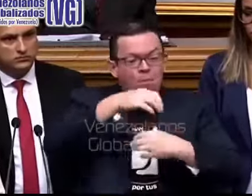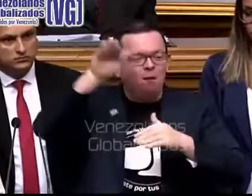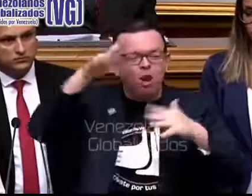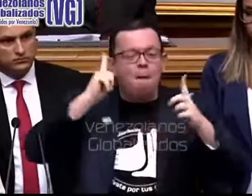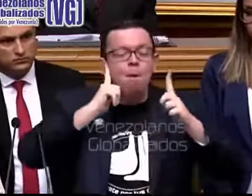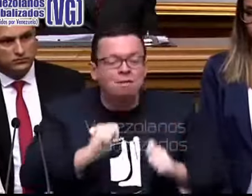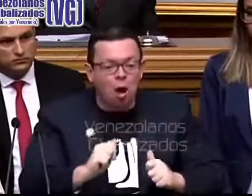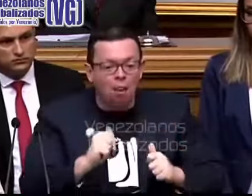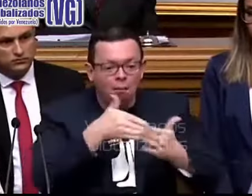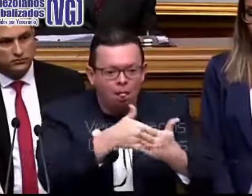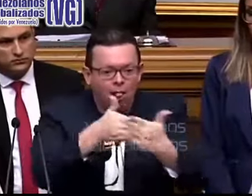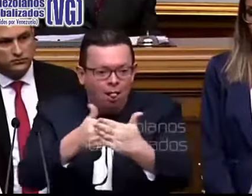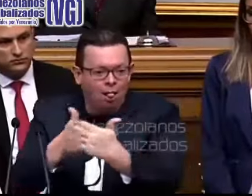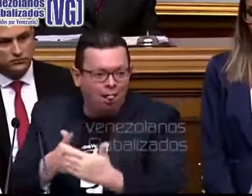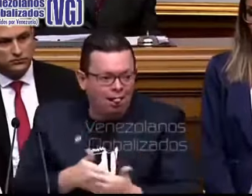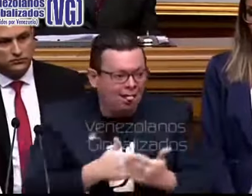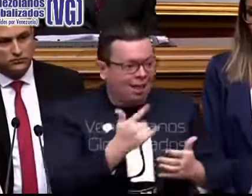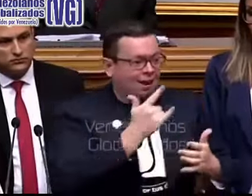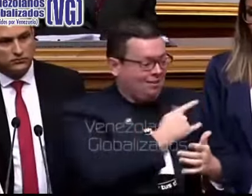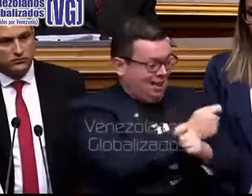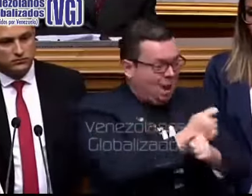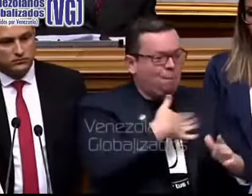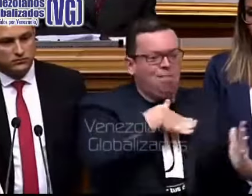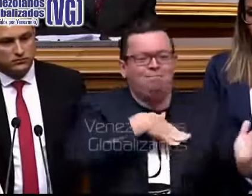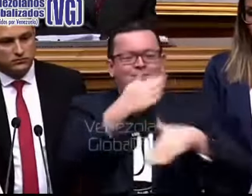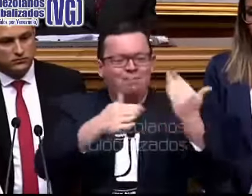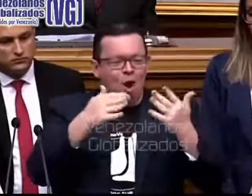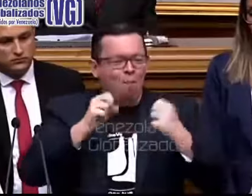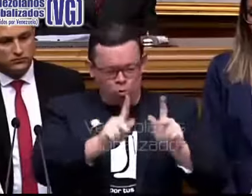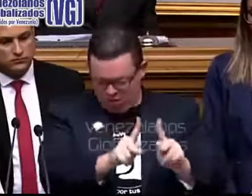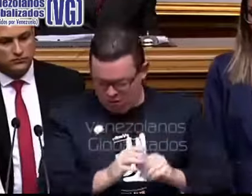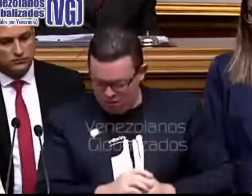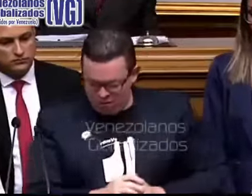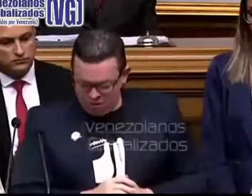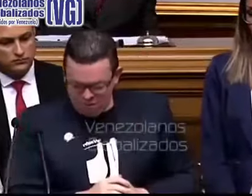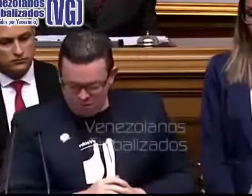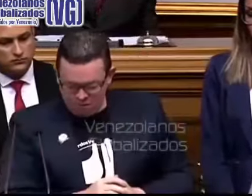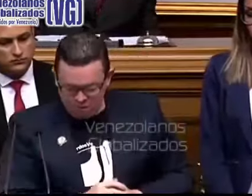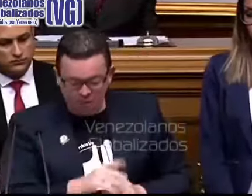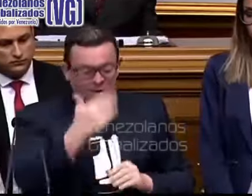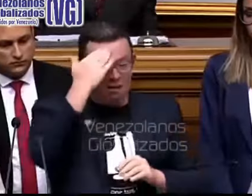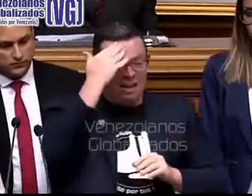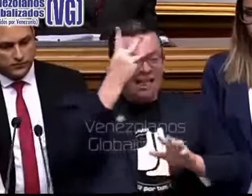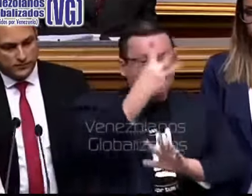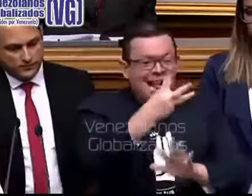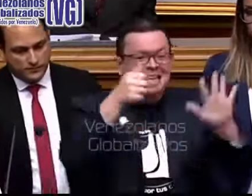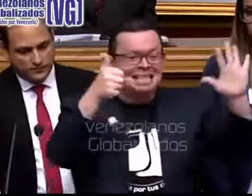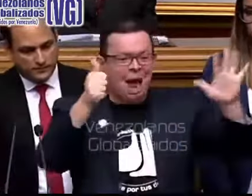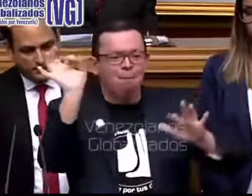recursos económicos para hacer disfrute de este derecho o porque precisamente el estado, representado por el gobierno nacional, no garantiza